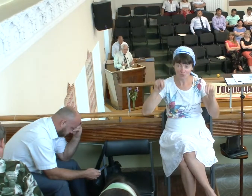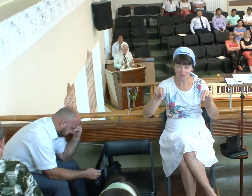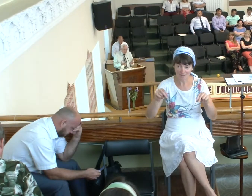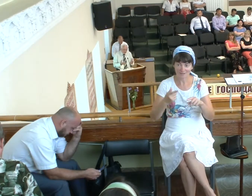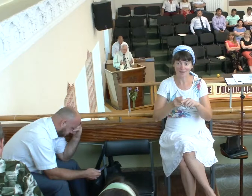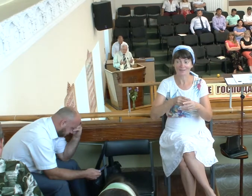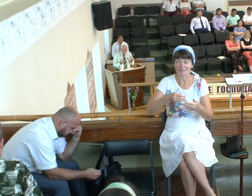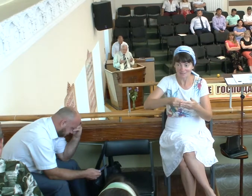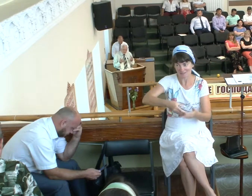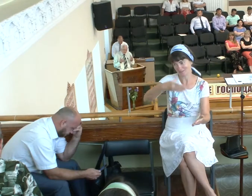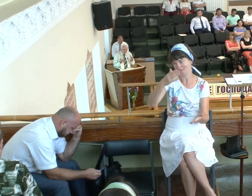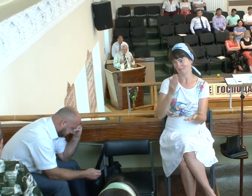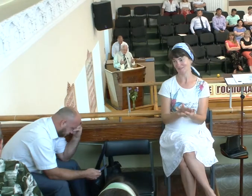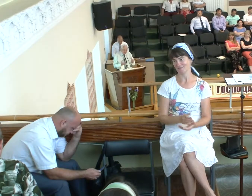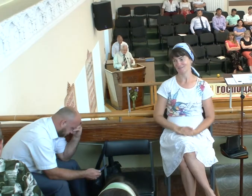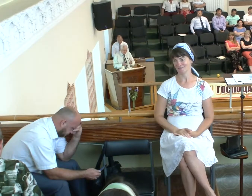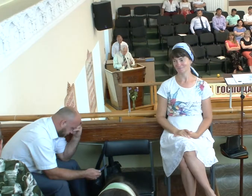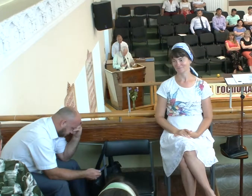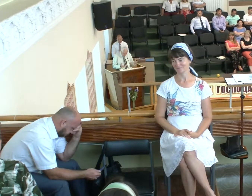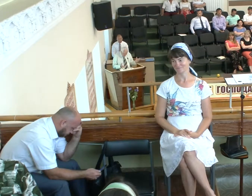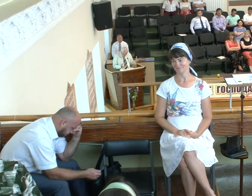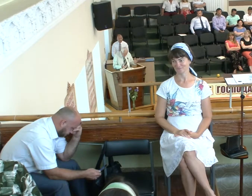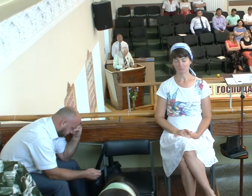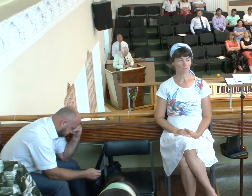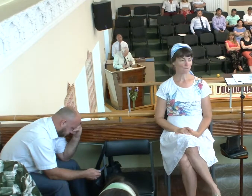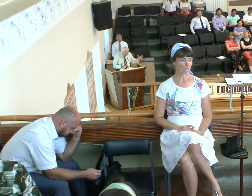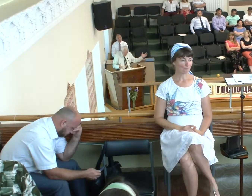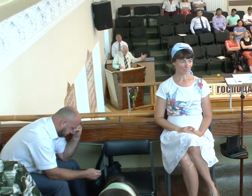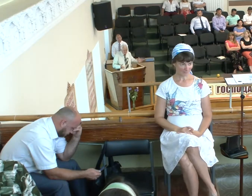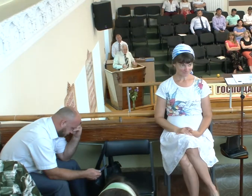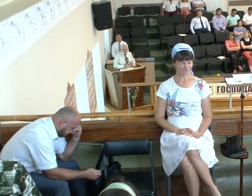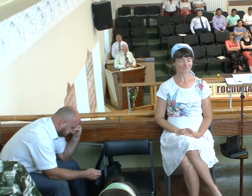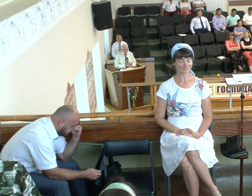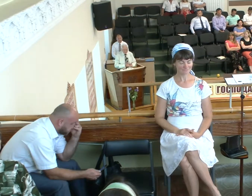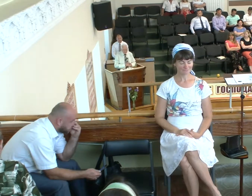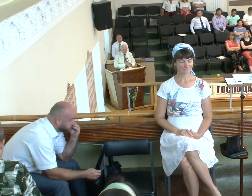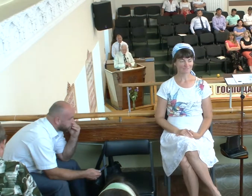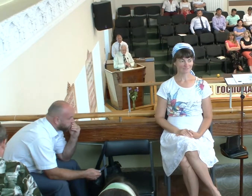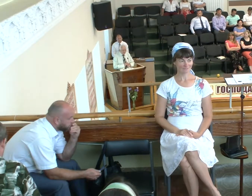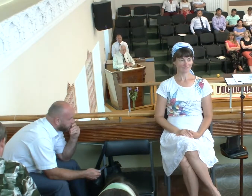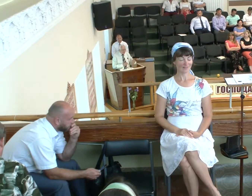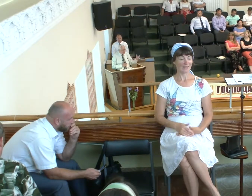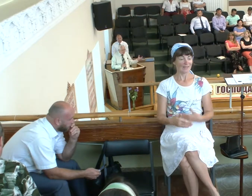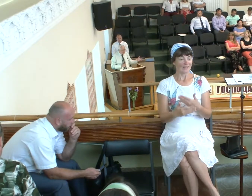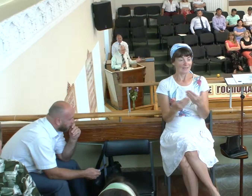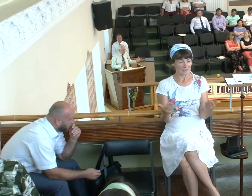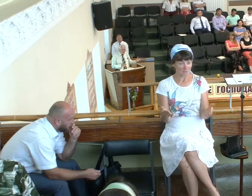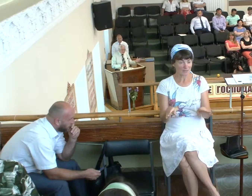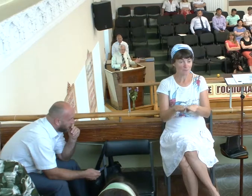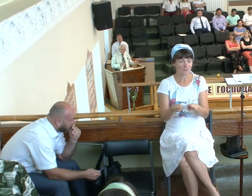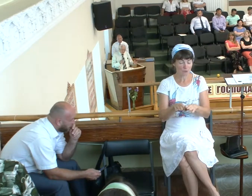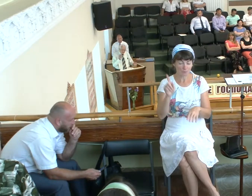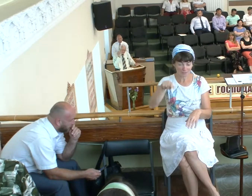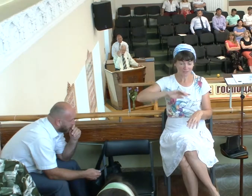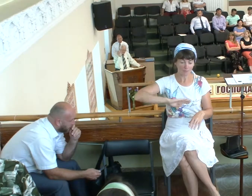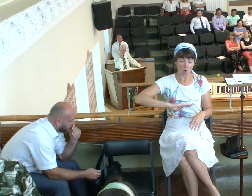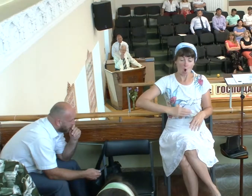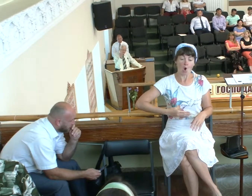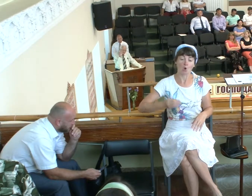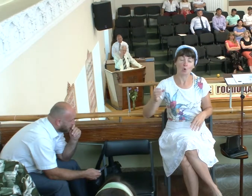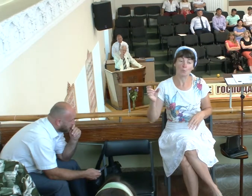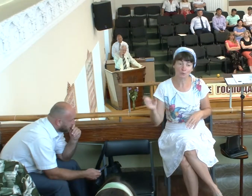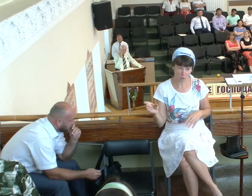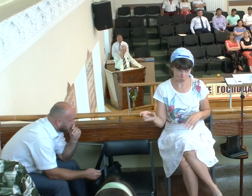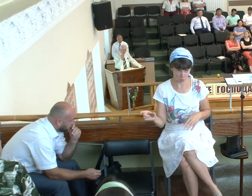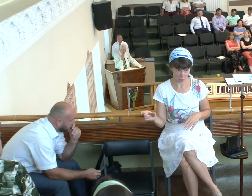то, что ради чего мы можем как-то купить, все жемчужины свои продал, какие были, а приобрел вот